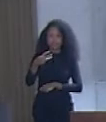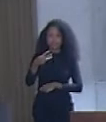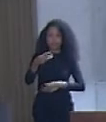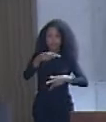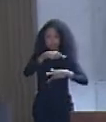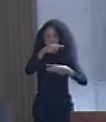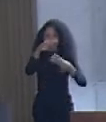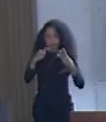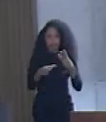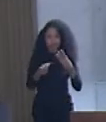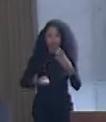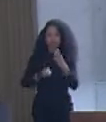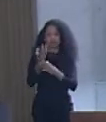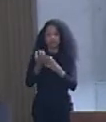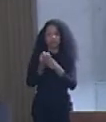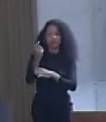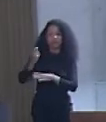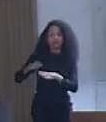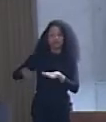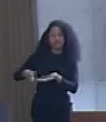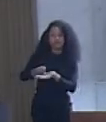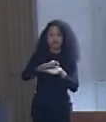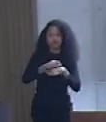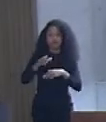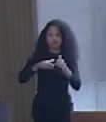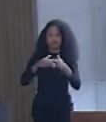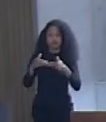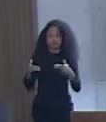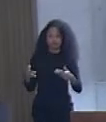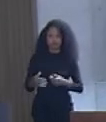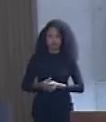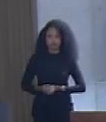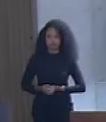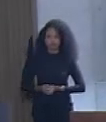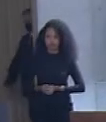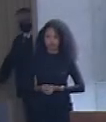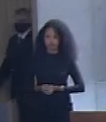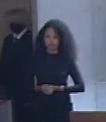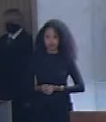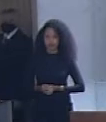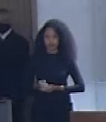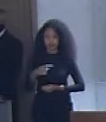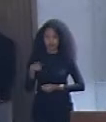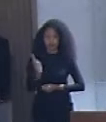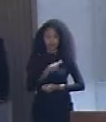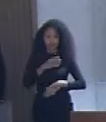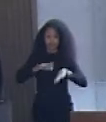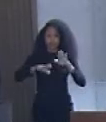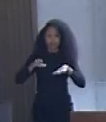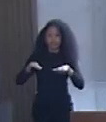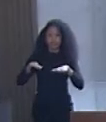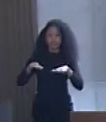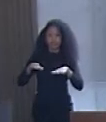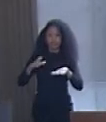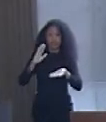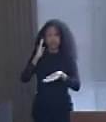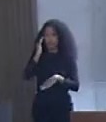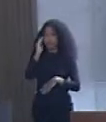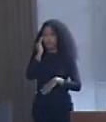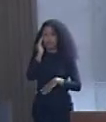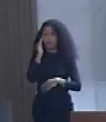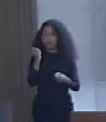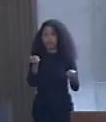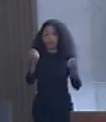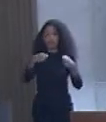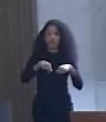de grãos do país. E nós, muitas vezes, não temos a dimensão de quem